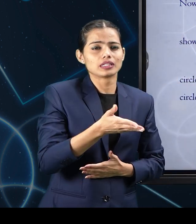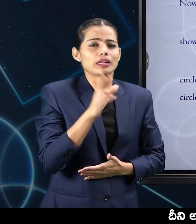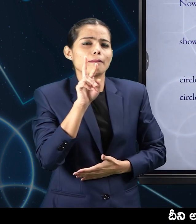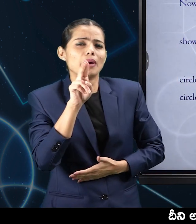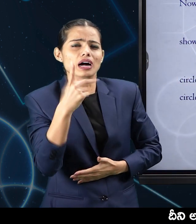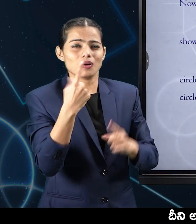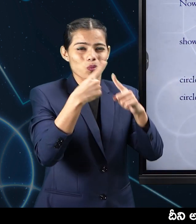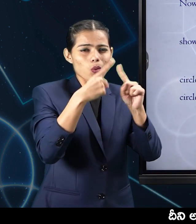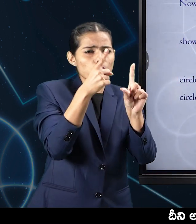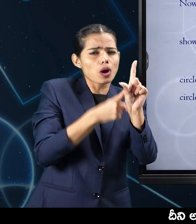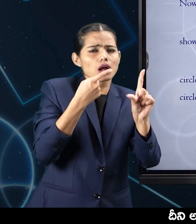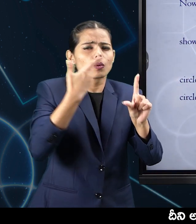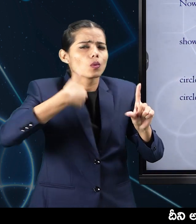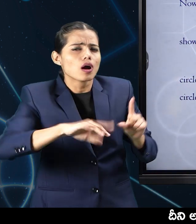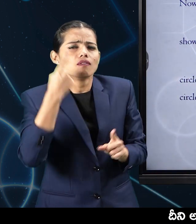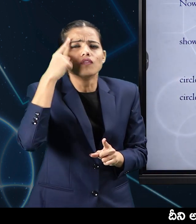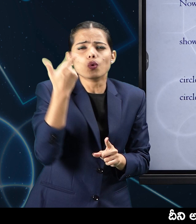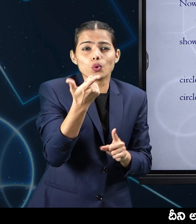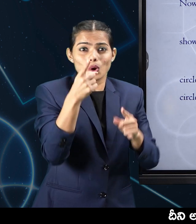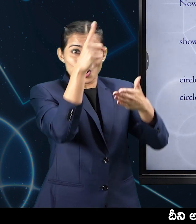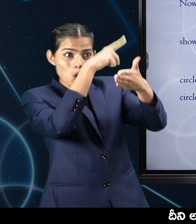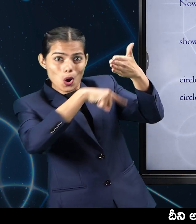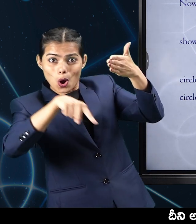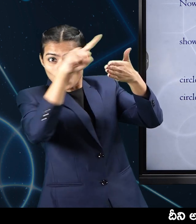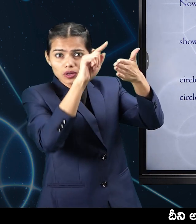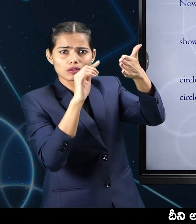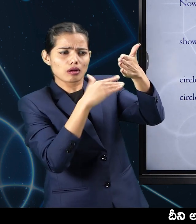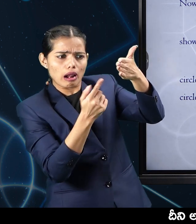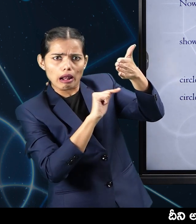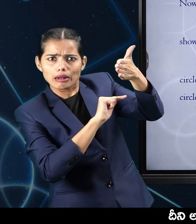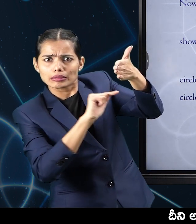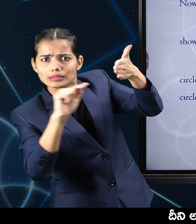దీని అర్థం XY వృత్తం యొక్క సెకంట్ అవుతుంది.